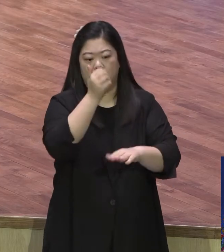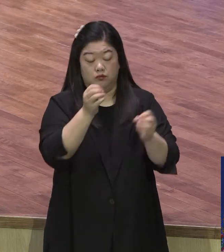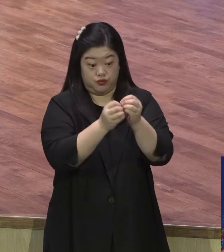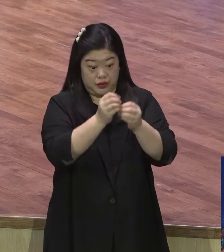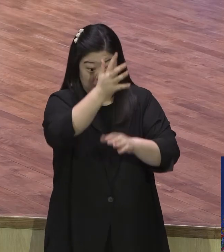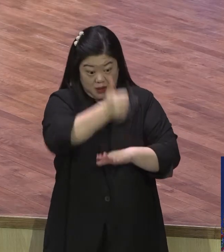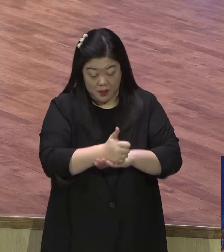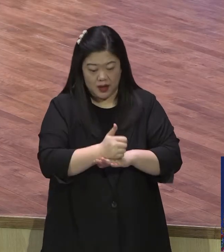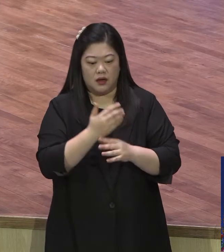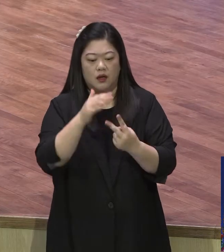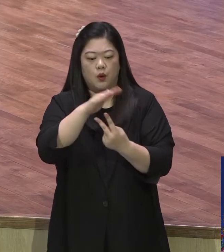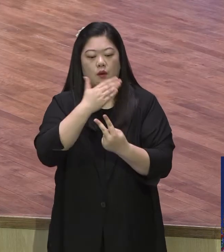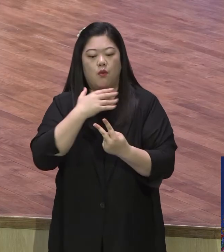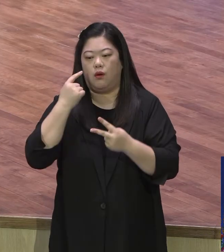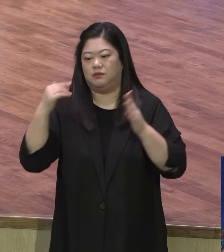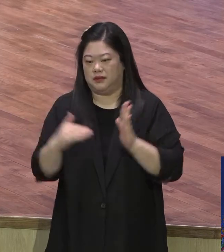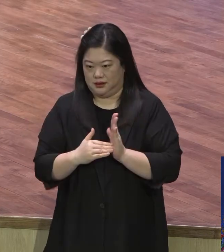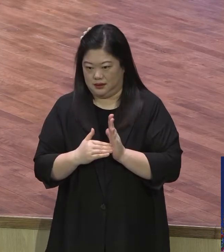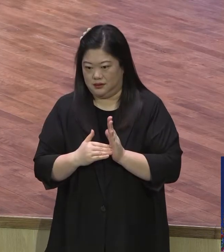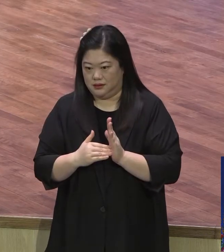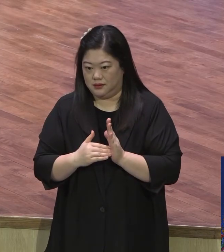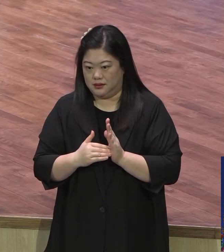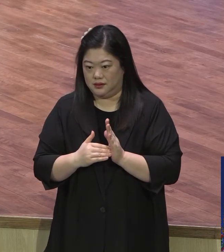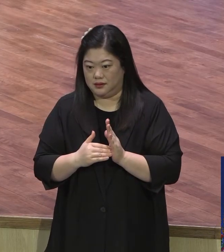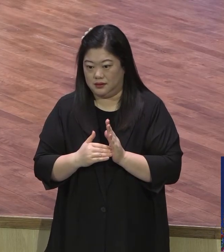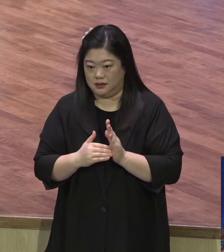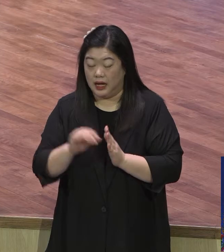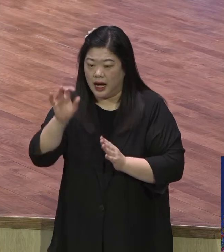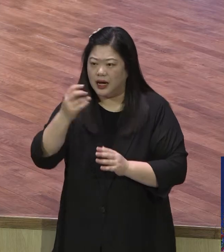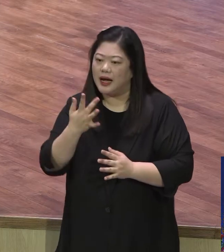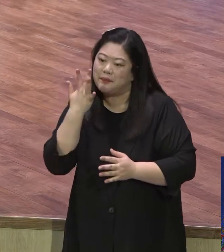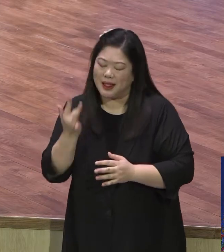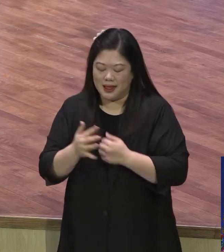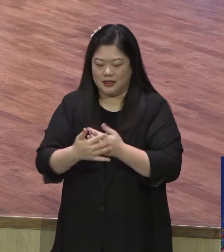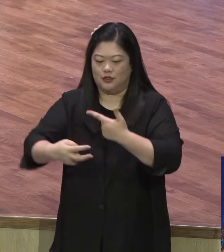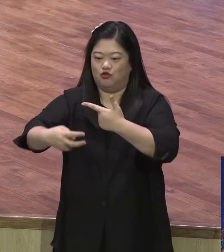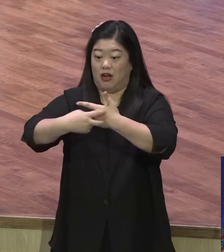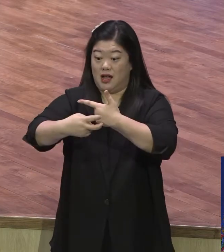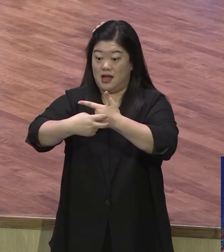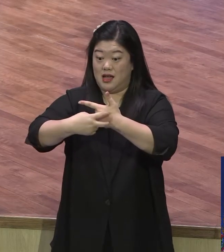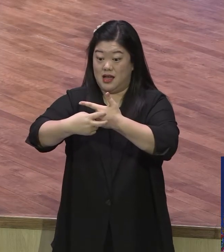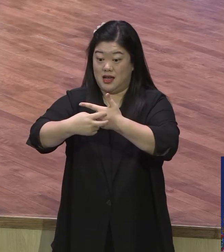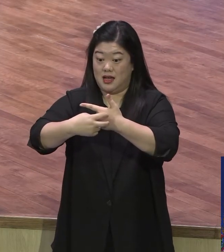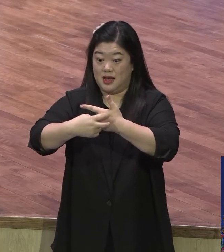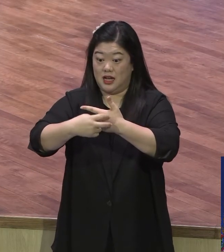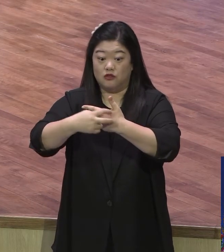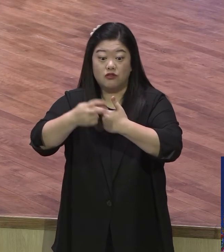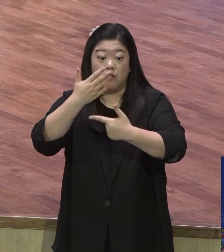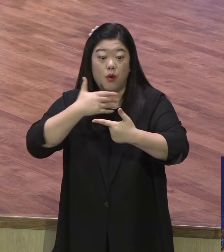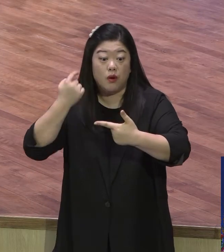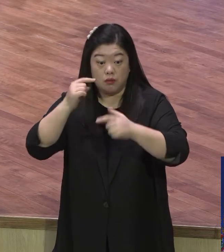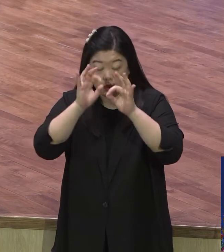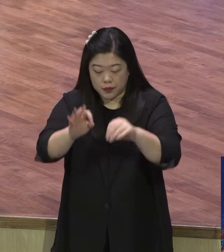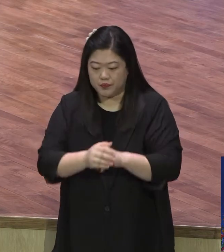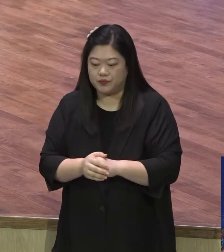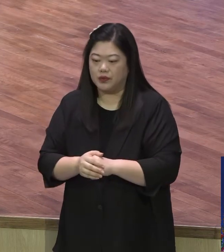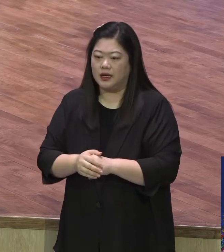복음 전파의 사명을 부여해줬다 누가 복음은 마지막 부문에 약속하신 성령을 기다리라